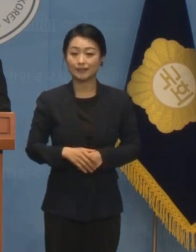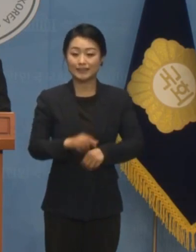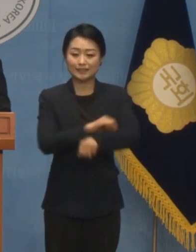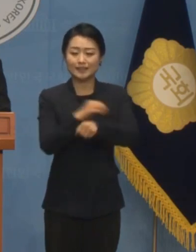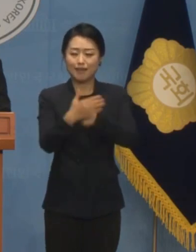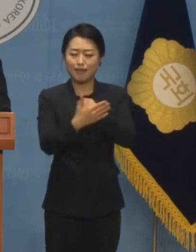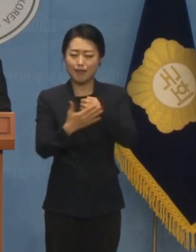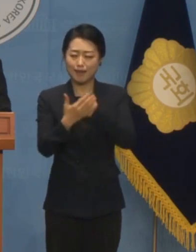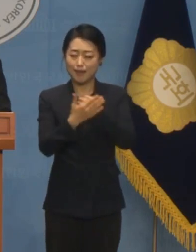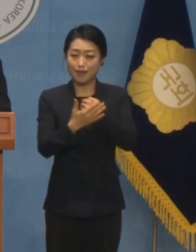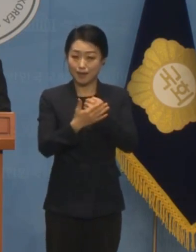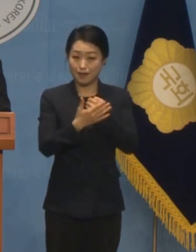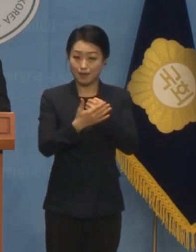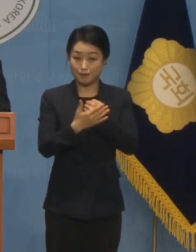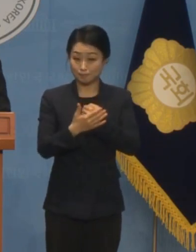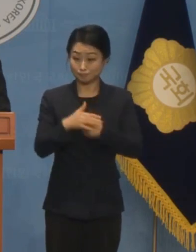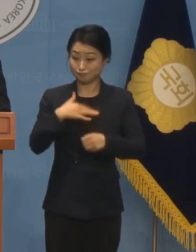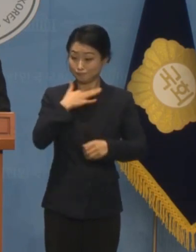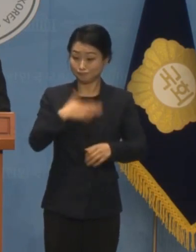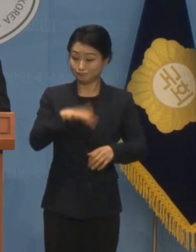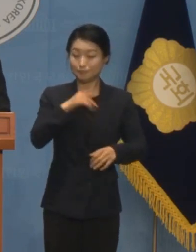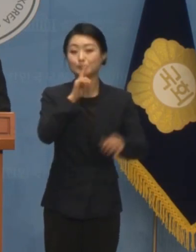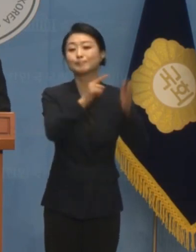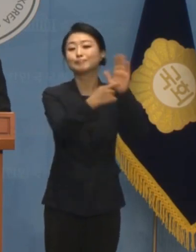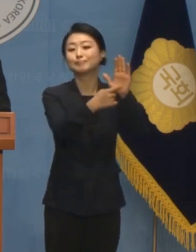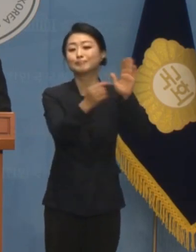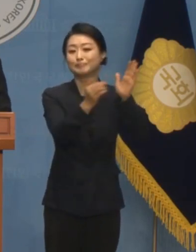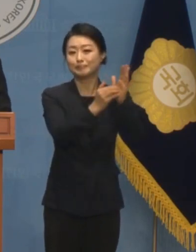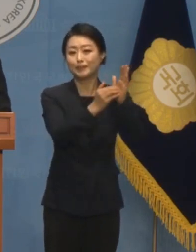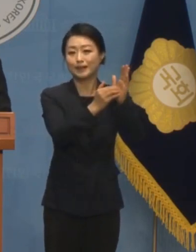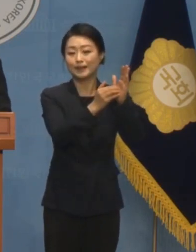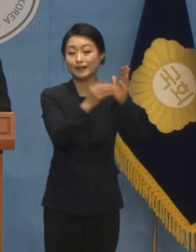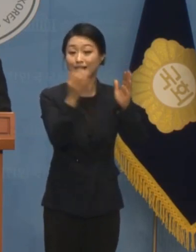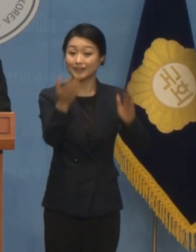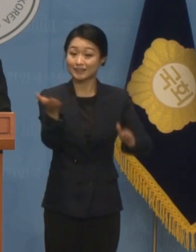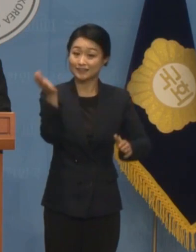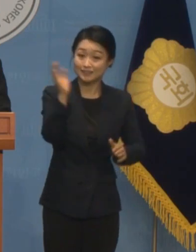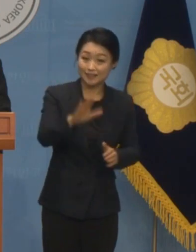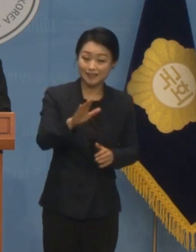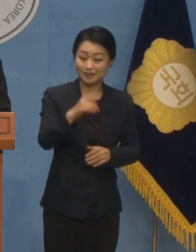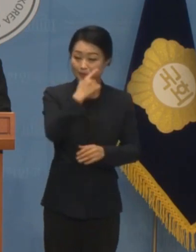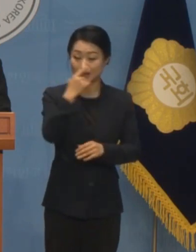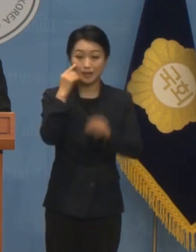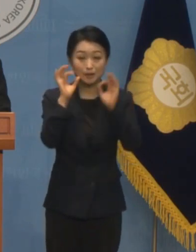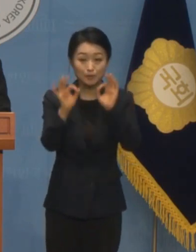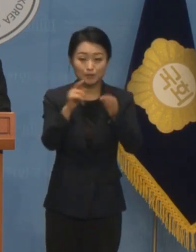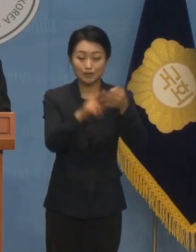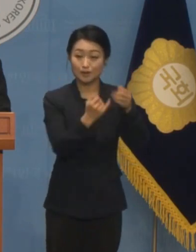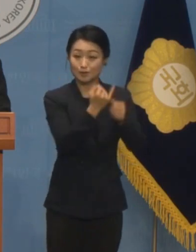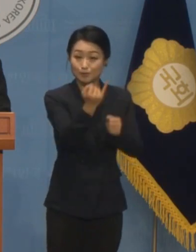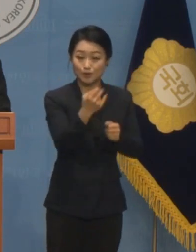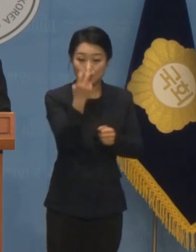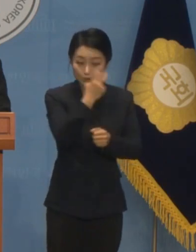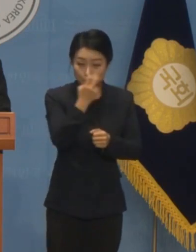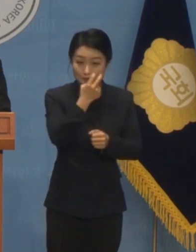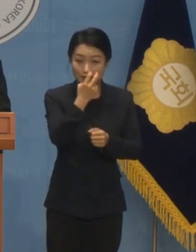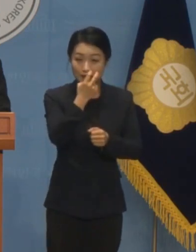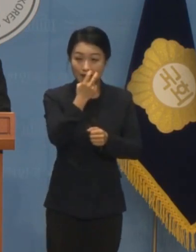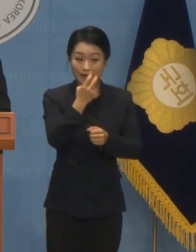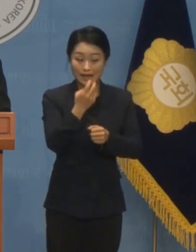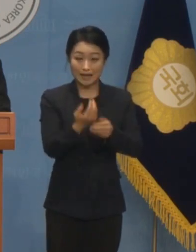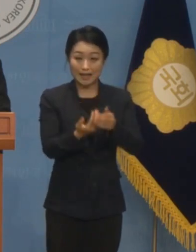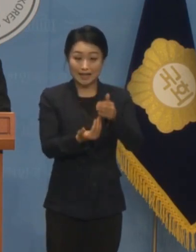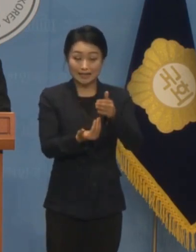특혜는 과도한 주장이라고 강변했습니다. 그러나 보도에 따르면 김 여사는 조사 사실이